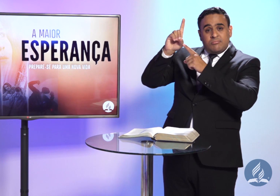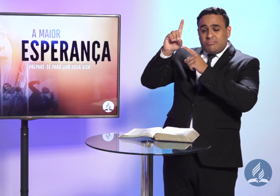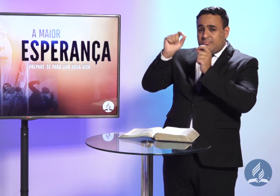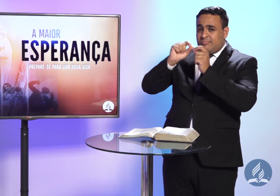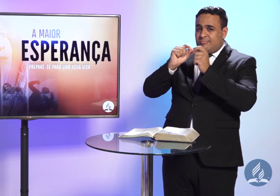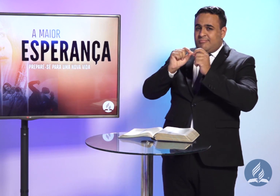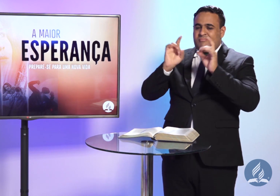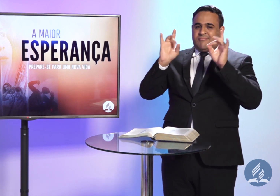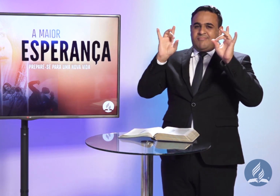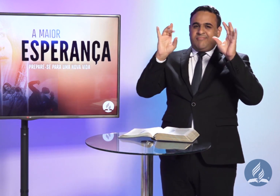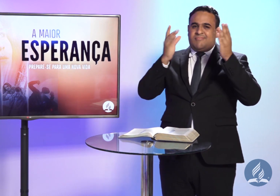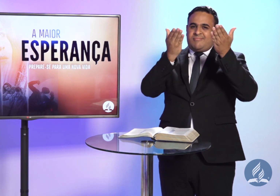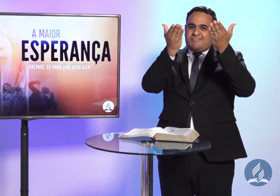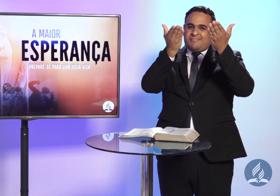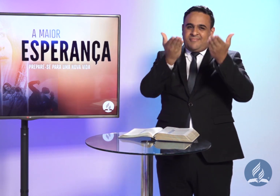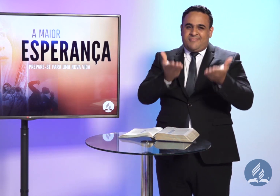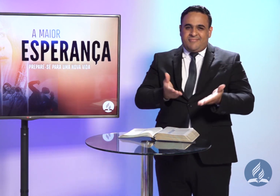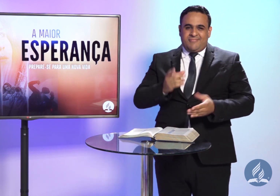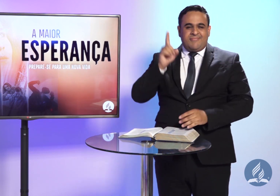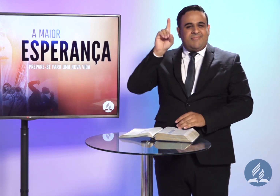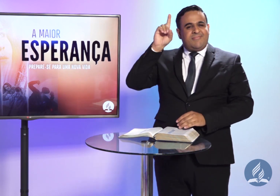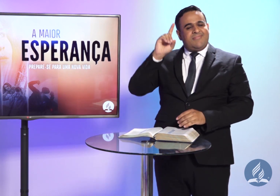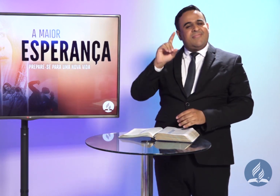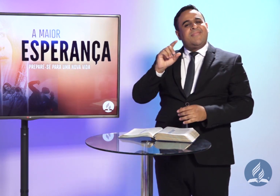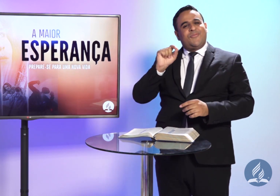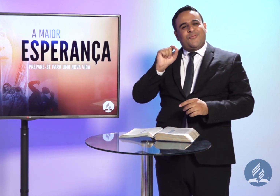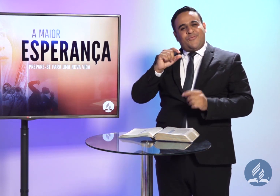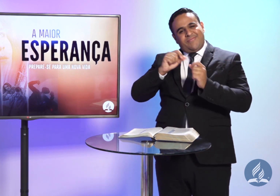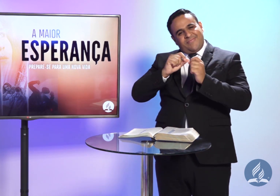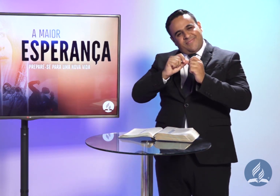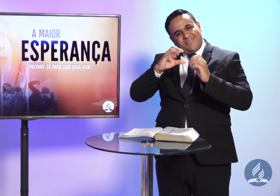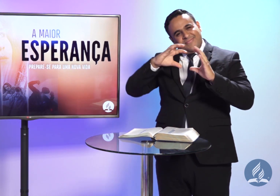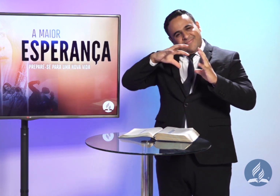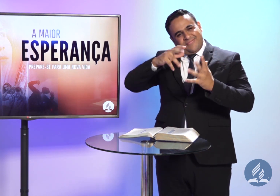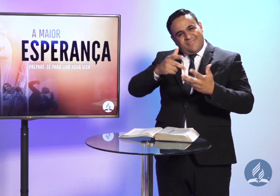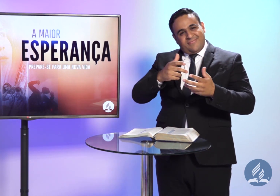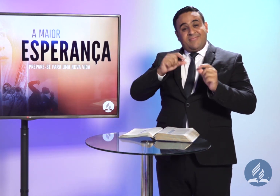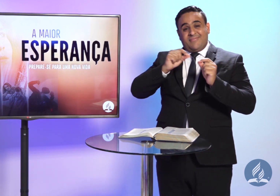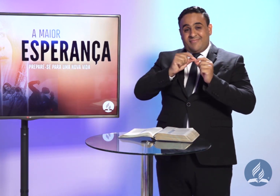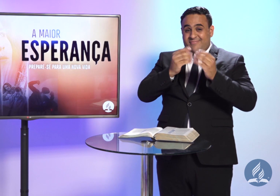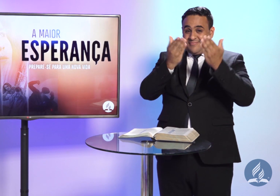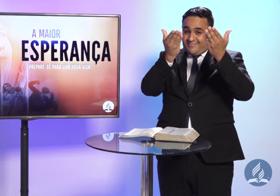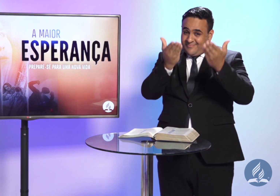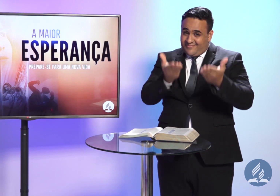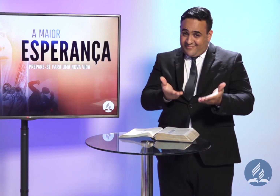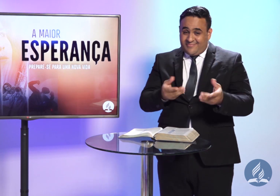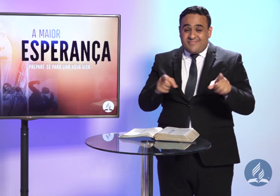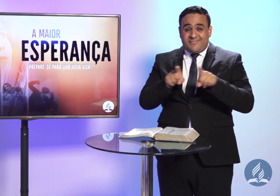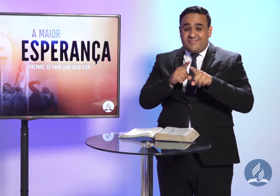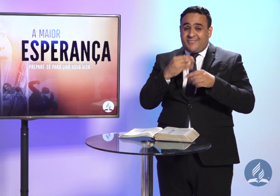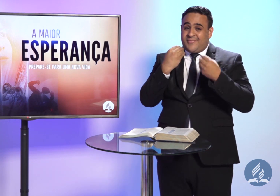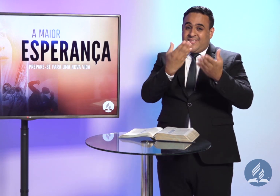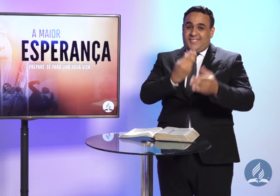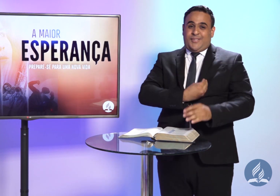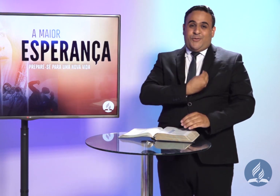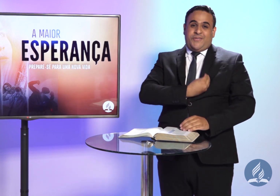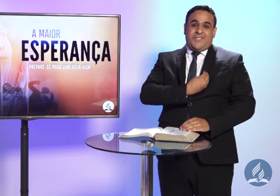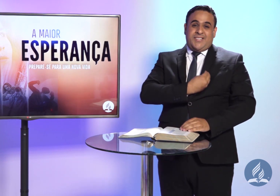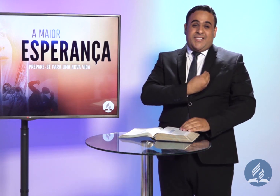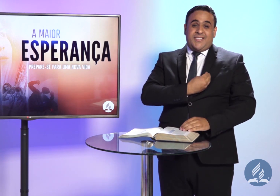Deus. Confie não no ser humano, mas confie na palavra de Deus, porque Ele quer te abençoar, Ele quer te dar